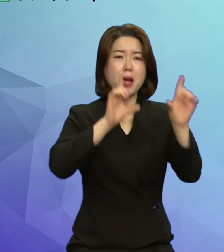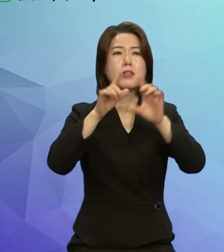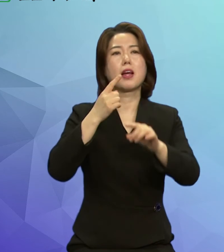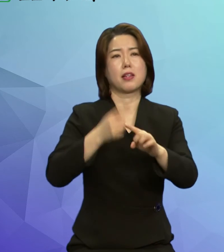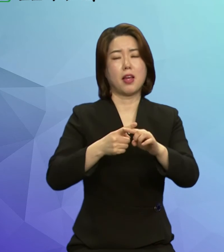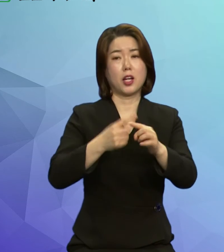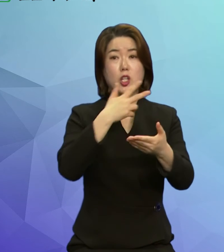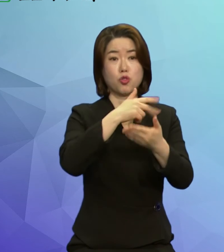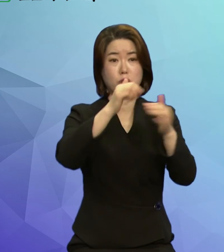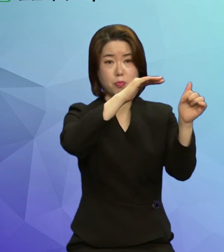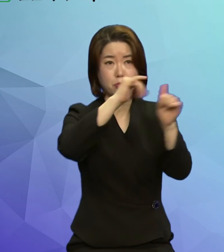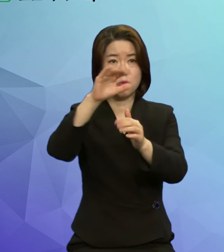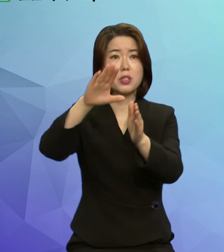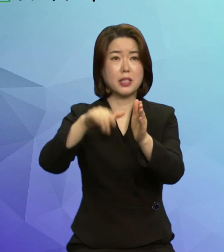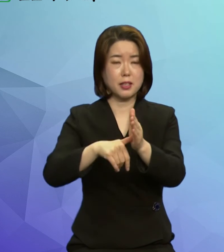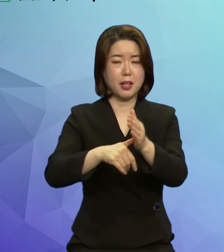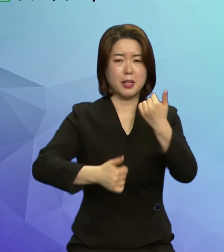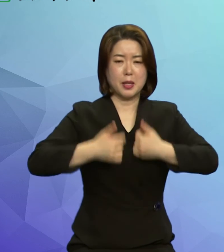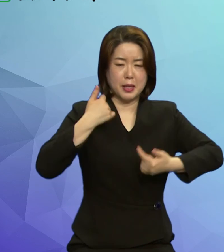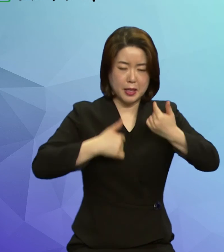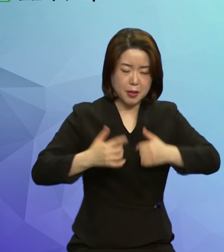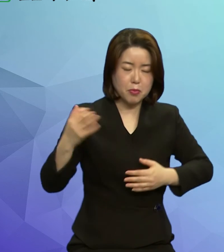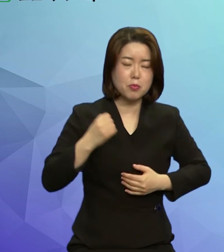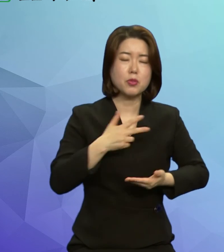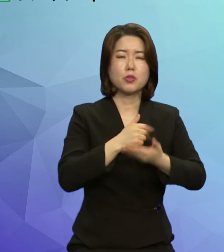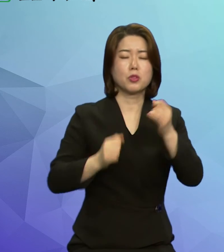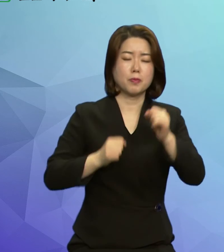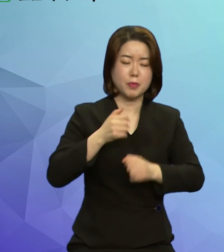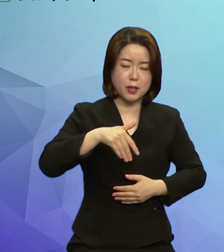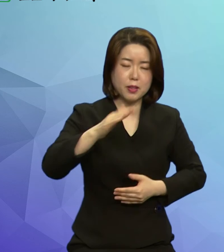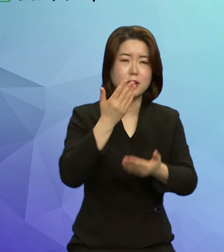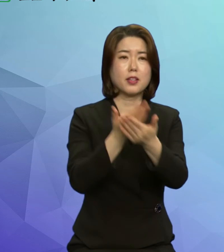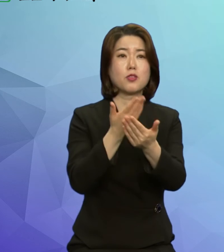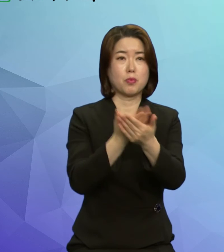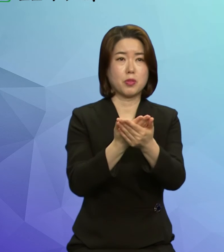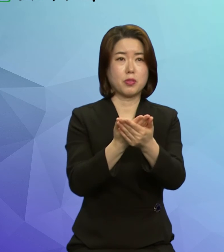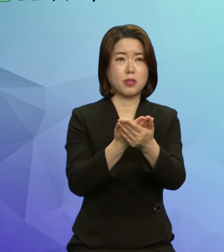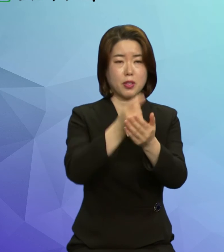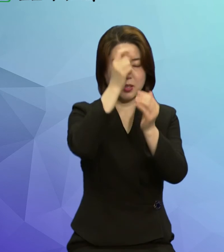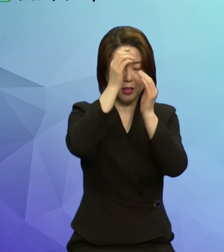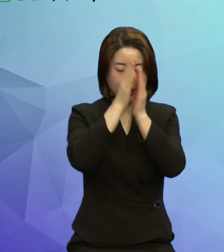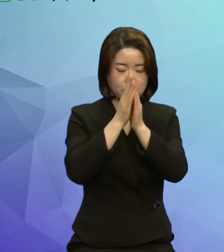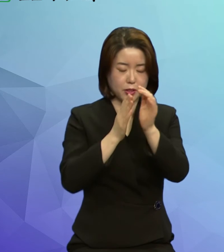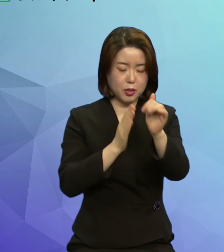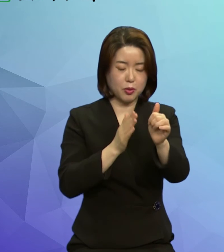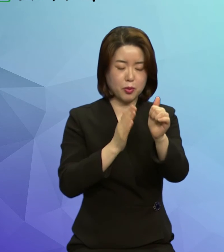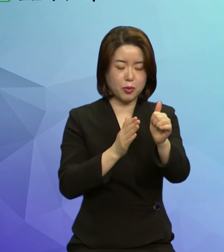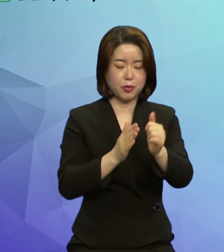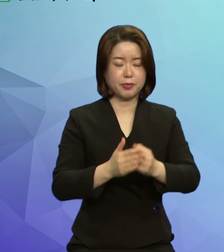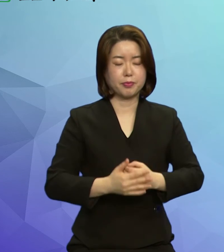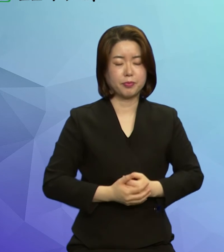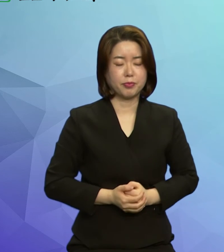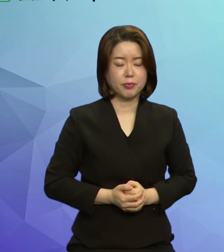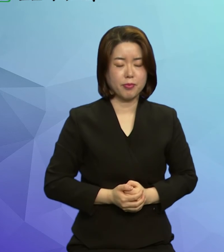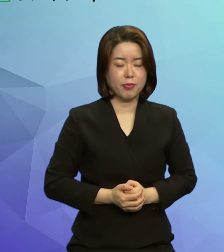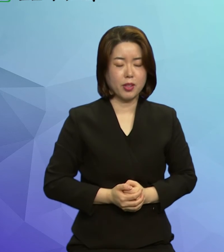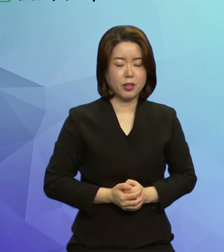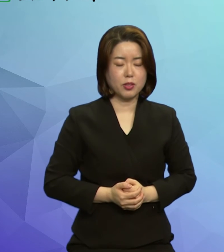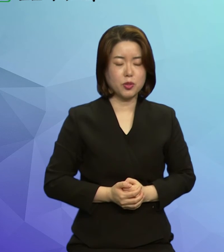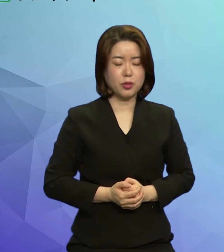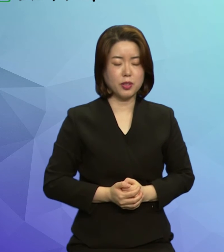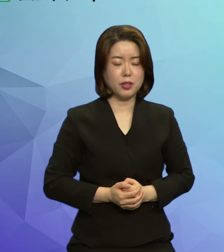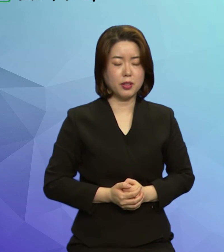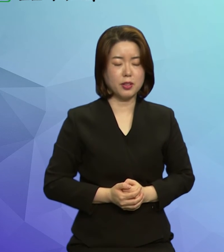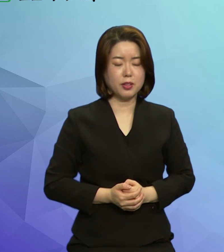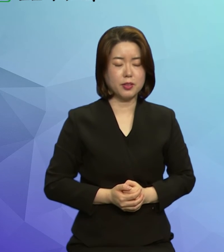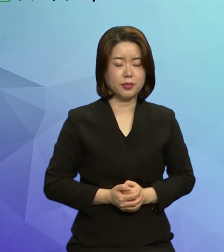살다가 주님 오라 하실 때 기쁨으로 주님께 달려가게 하소서. 기도합시다. 은혜와 사랑이 충만하신 아버지